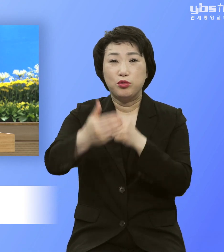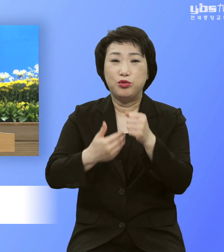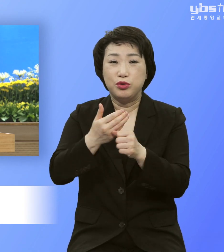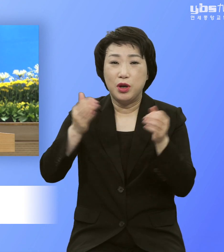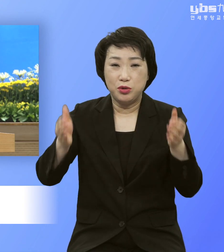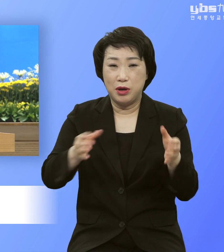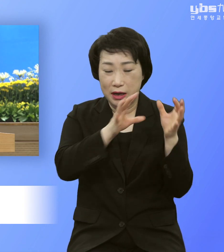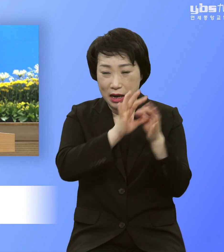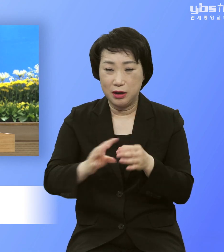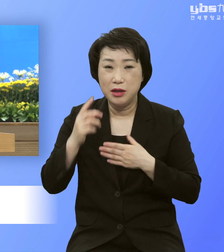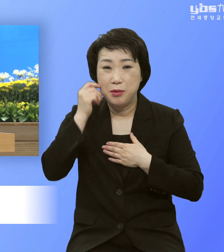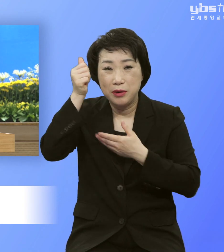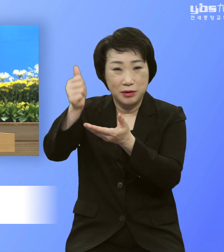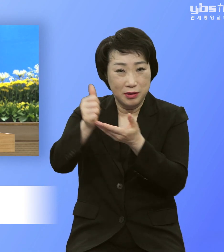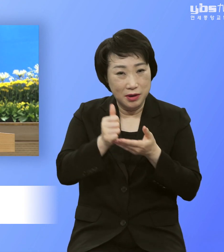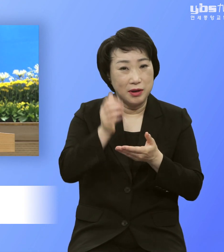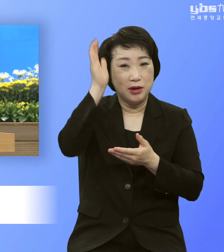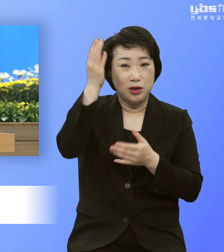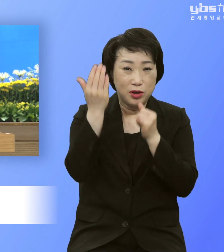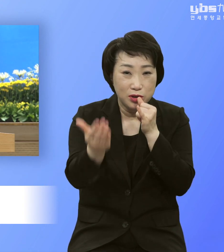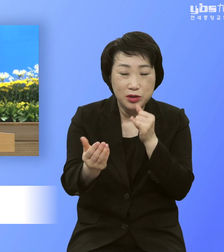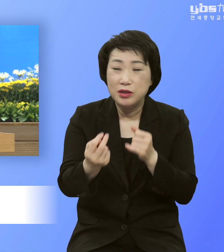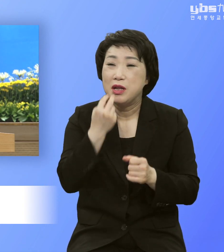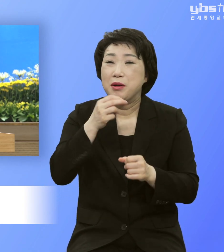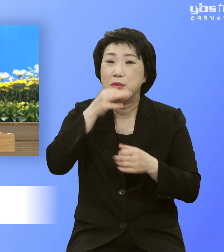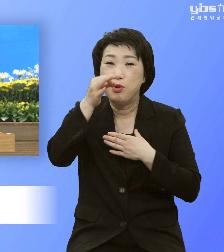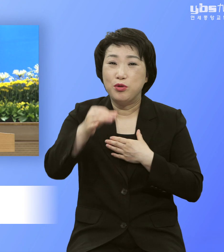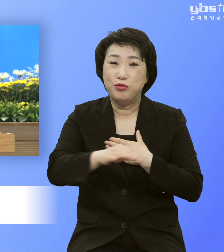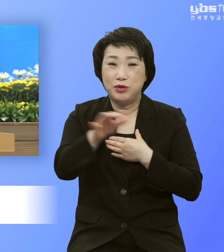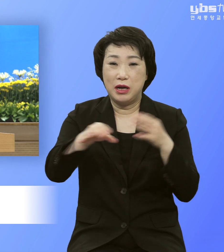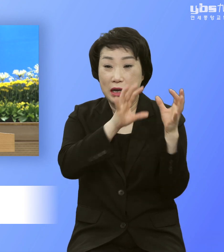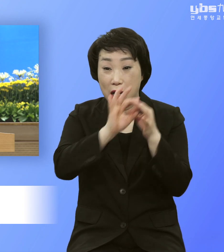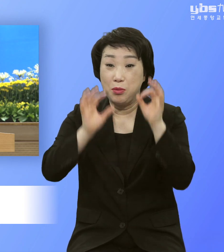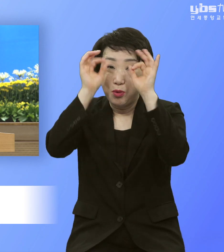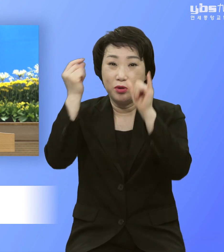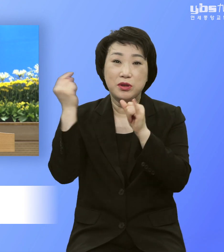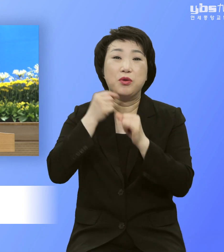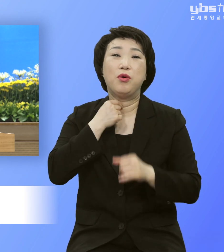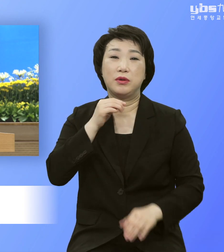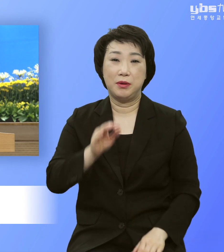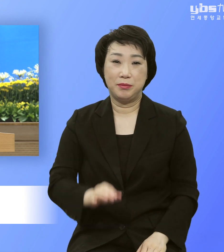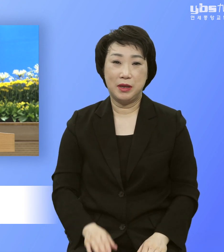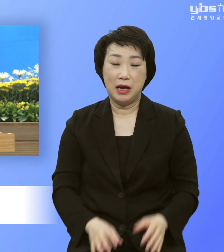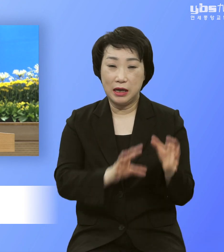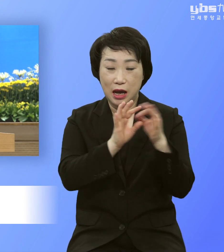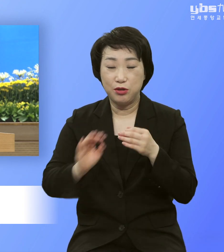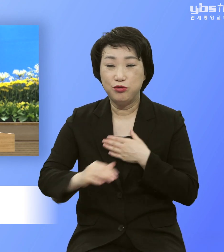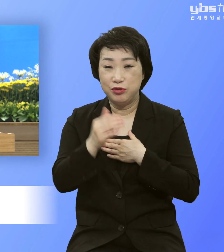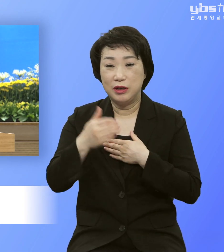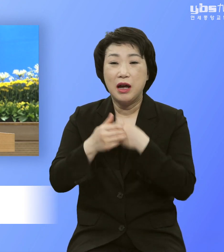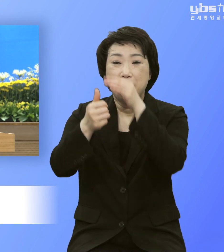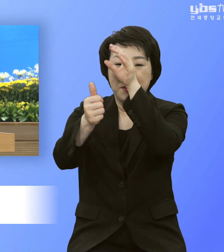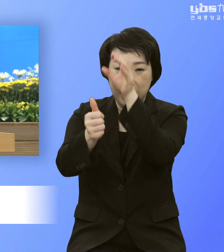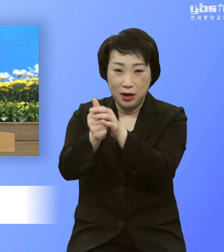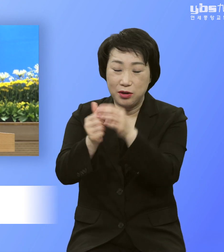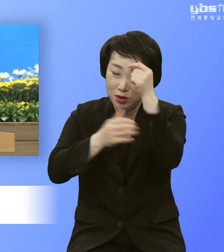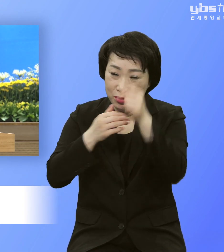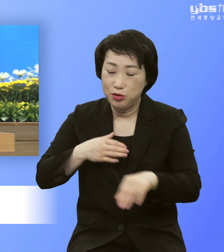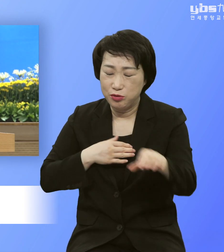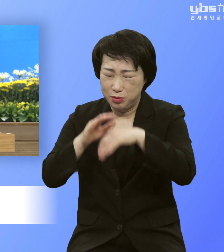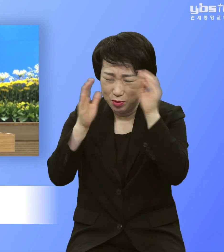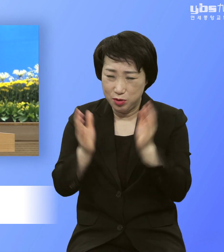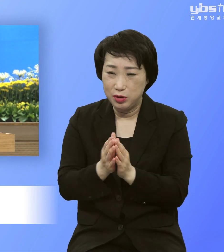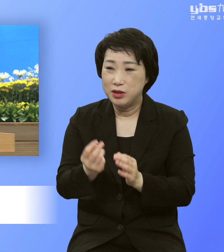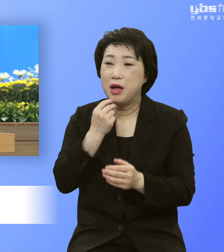끊임없이 주의 사자를 통해 공급하셨던 그 생명의 목소리 우리가 계속해서 듣기를 원합니다. 계속해서 우리 맡겨진 성도들 그 생명을